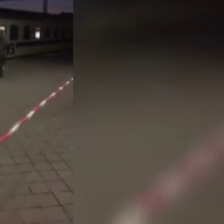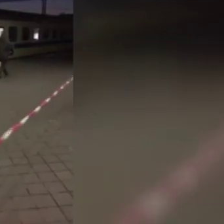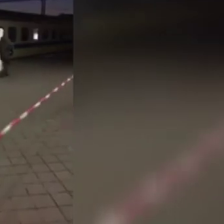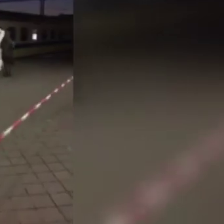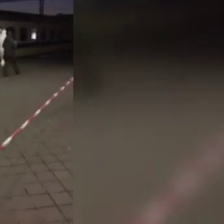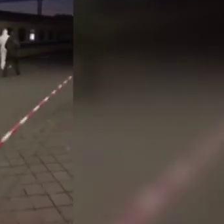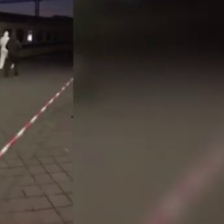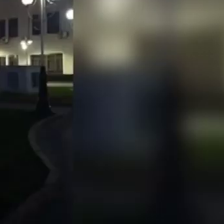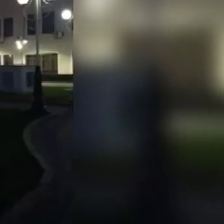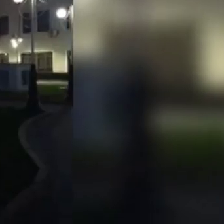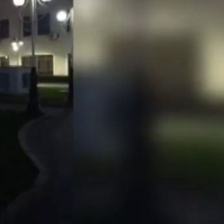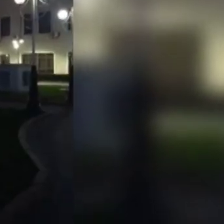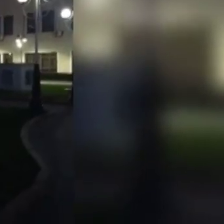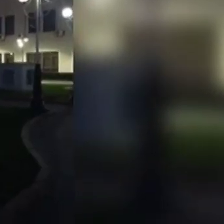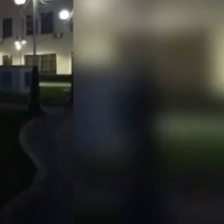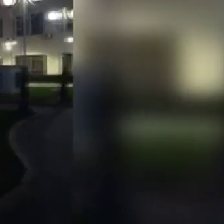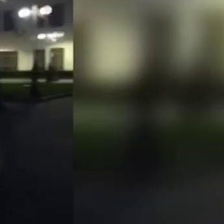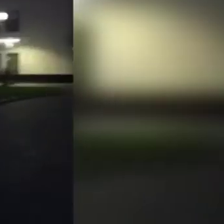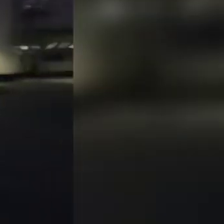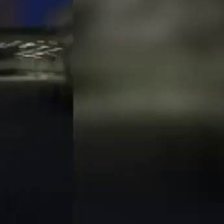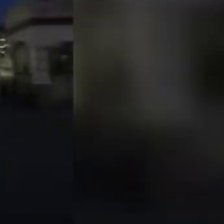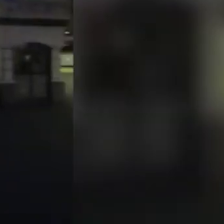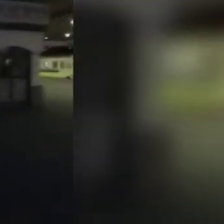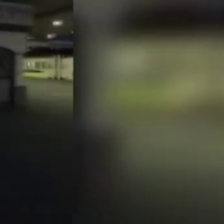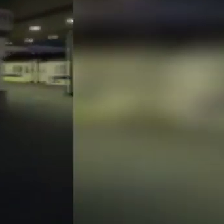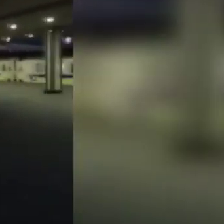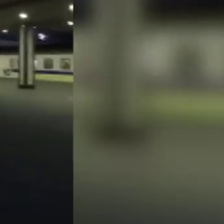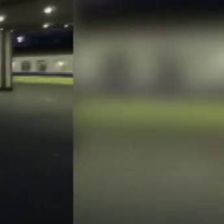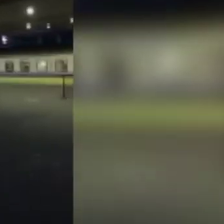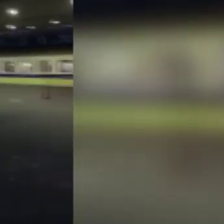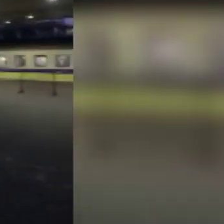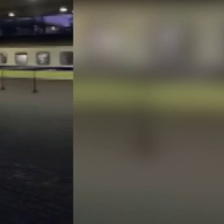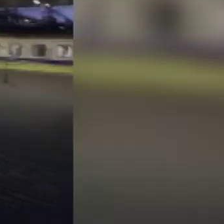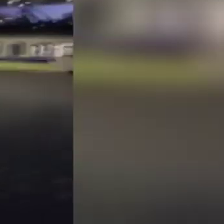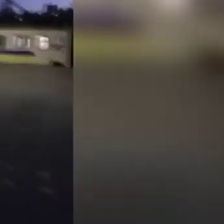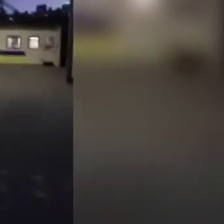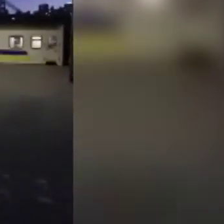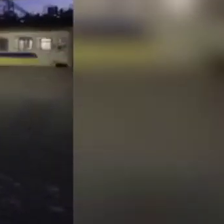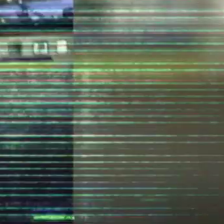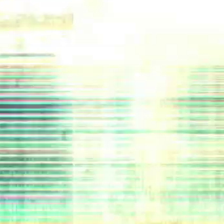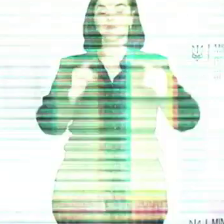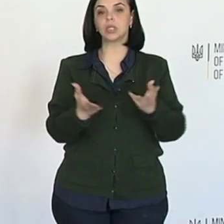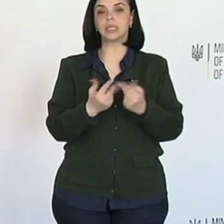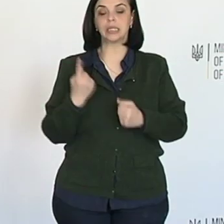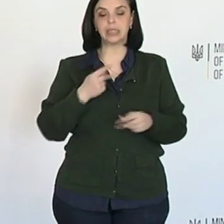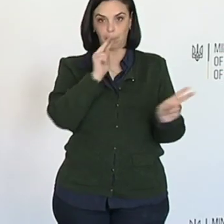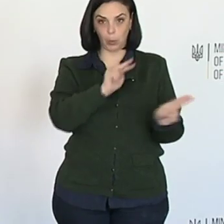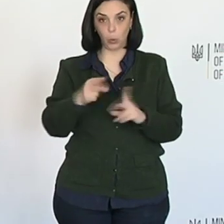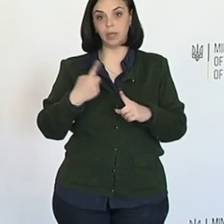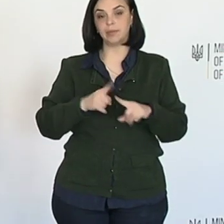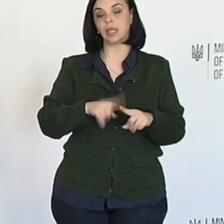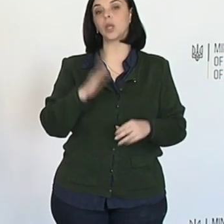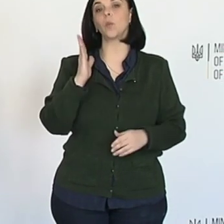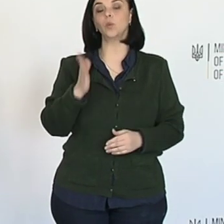Поліцейські вже грозяться відстежувати їх за допомогою мобільних телефонів. Національна поліція збільшила кількість патрулів, які